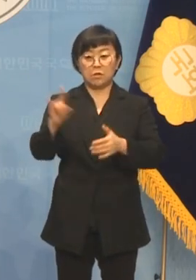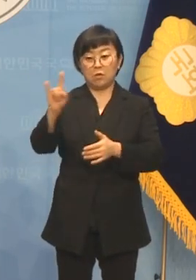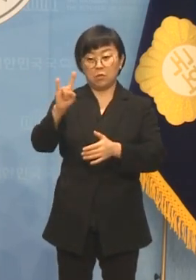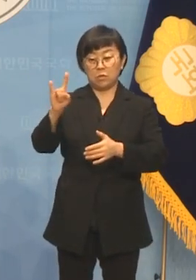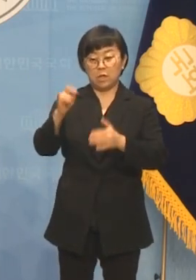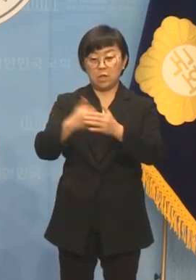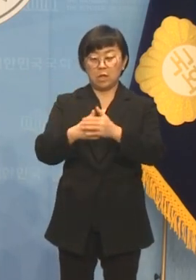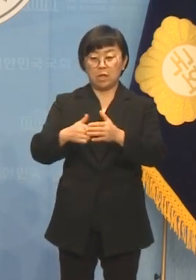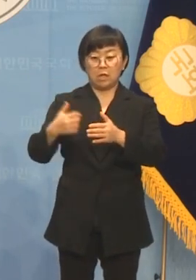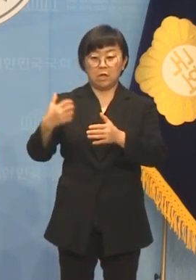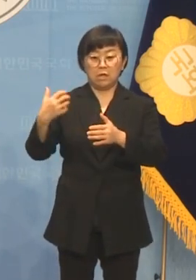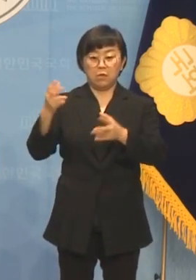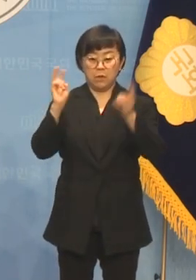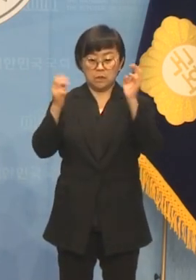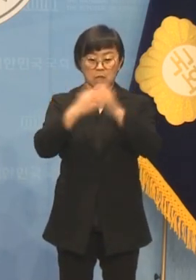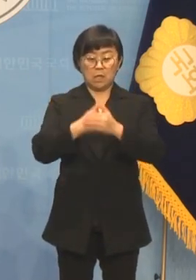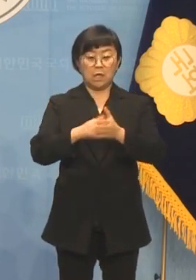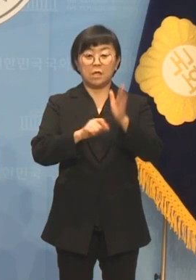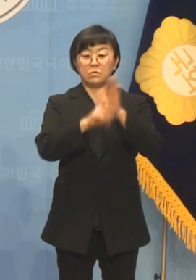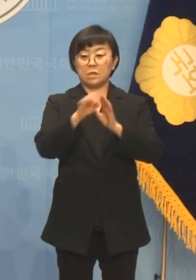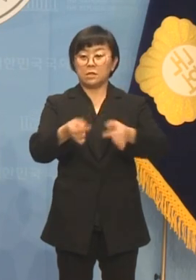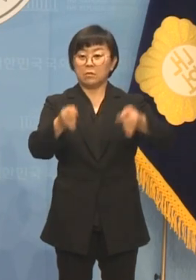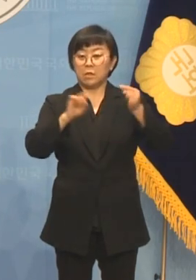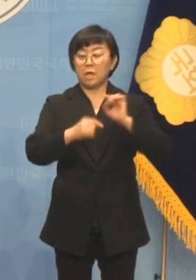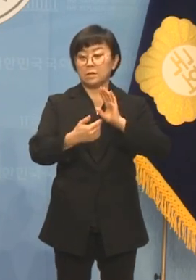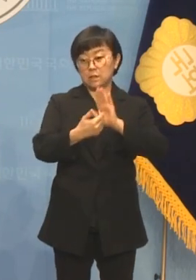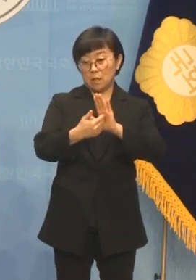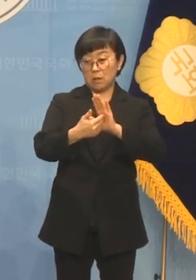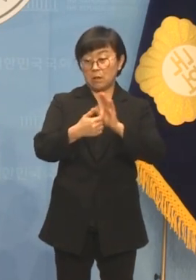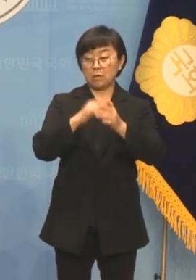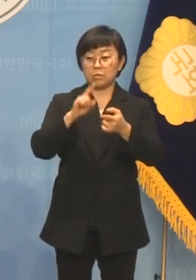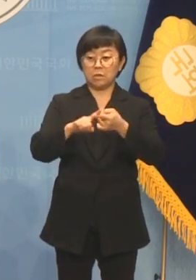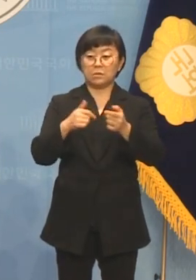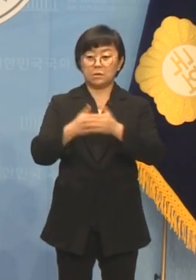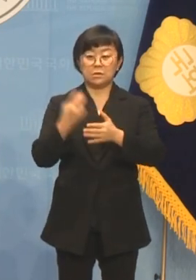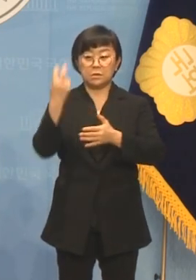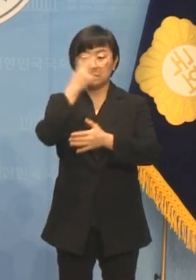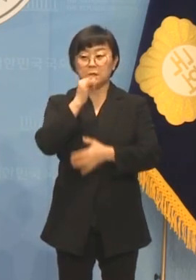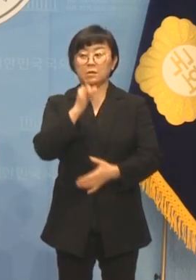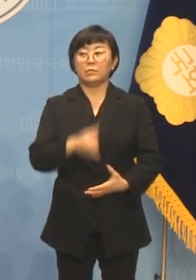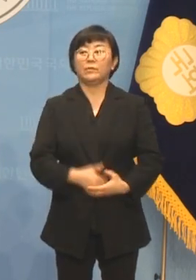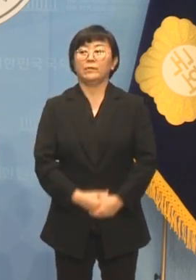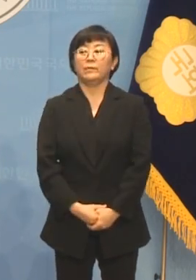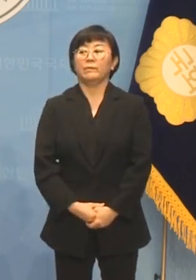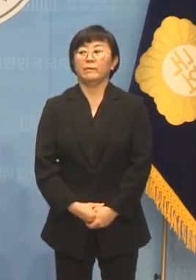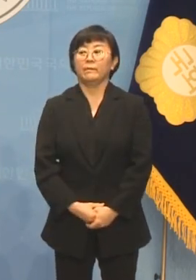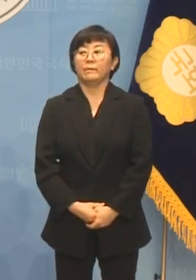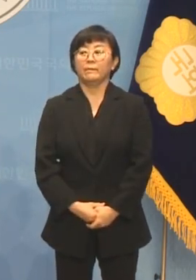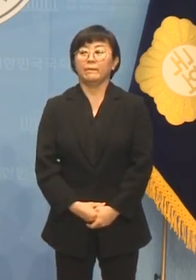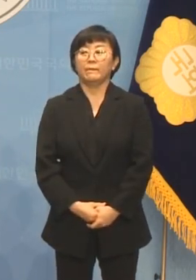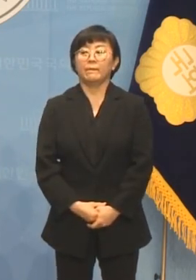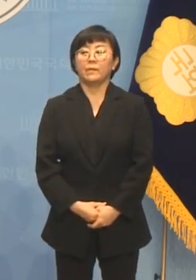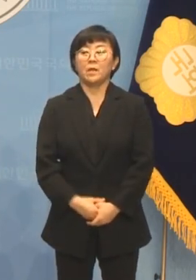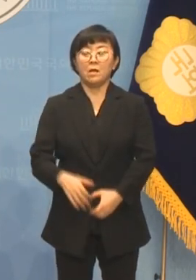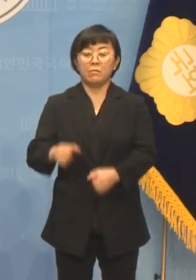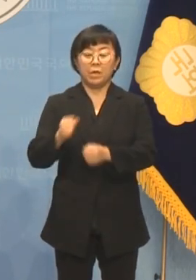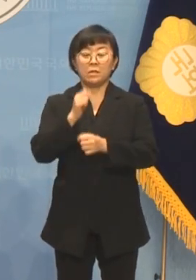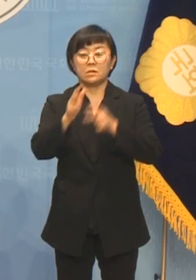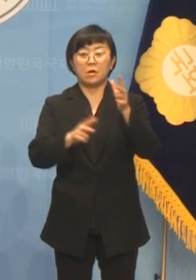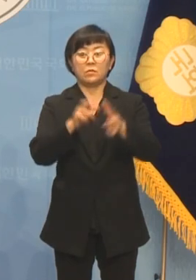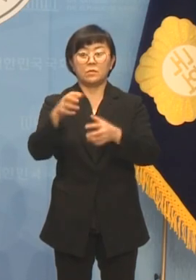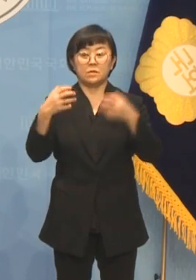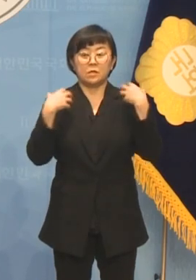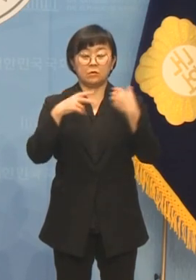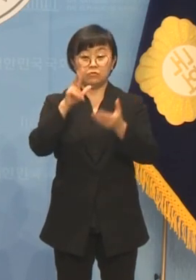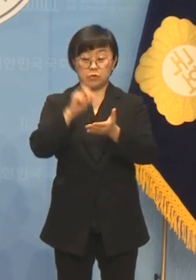참가 자격을 제한 여부에 대한 심의가 예정되어 있기 때문입니다. 방위사업청이 문제 삼고